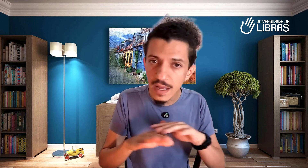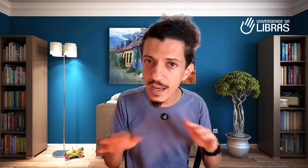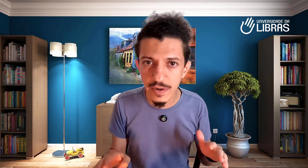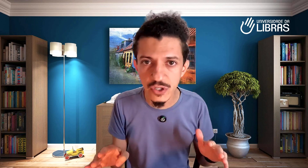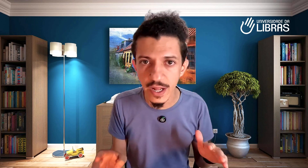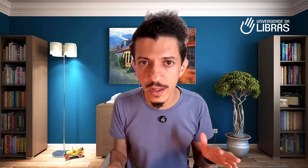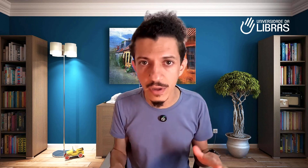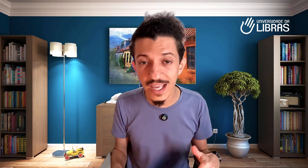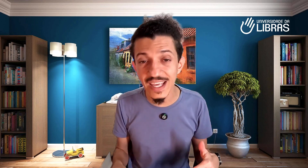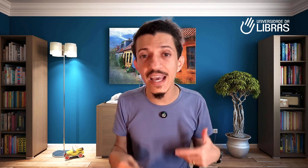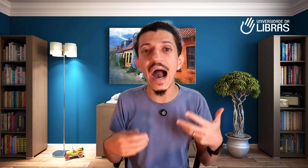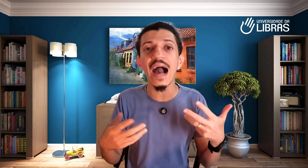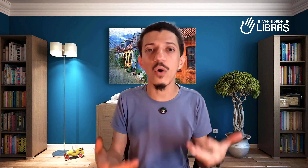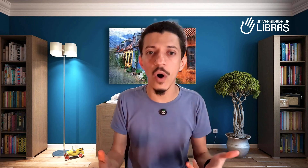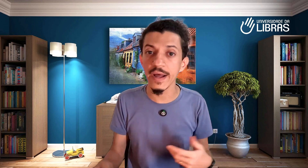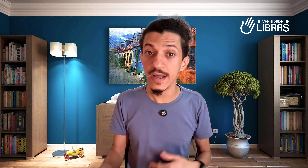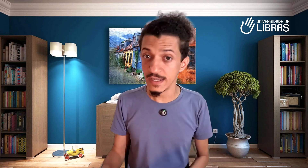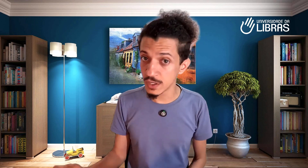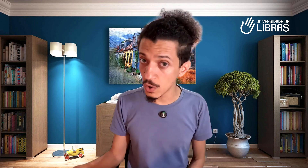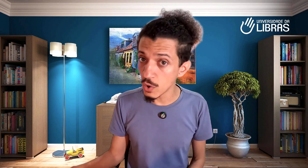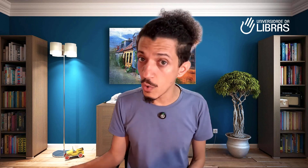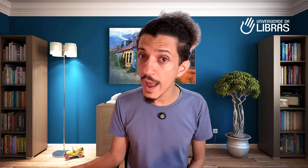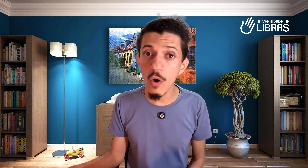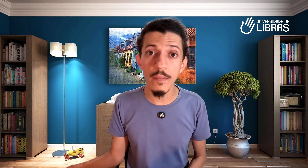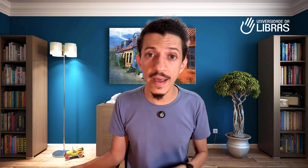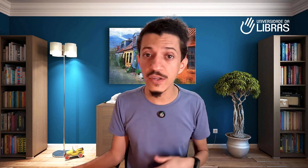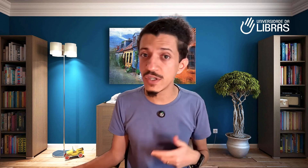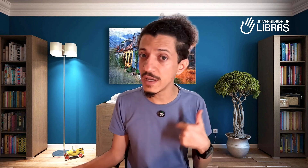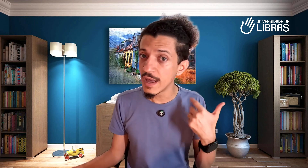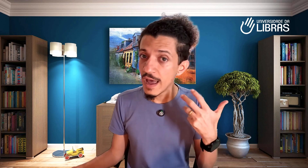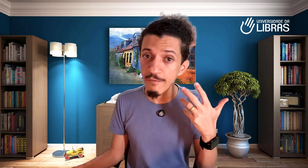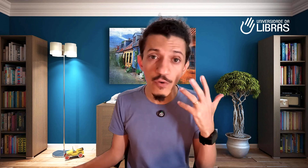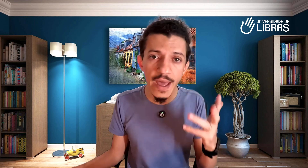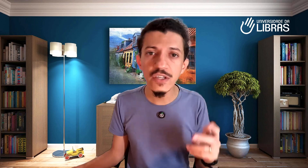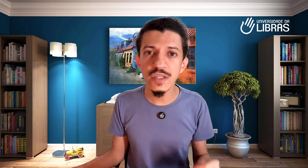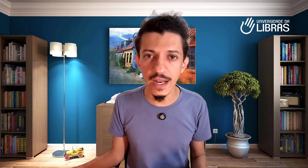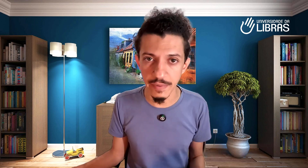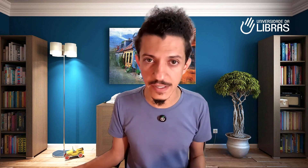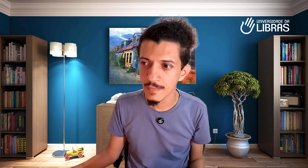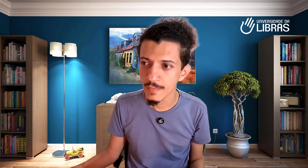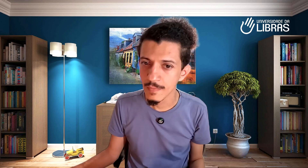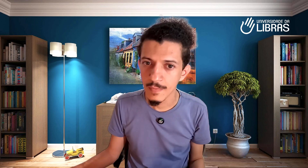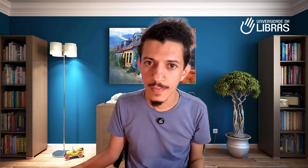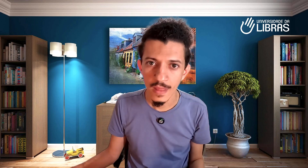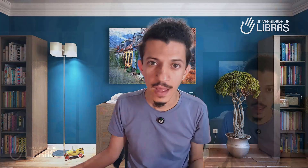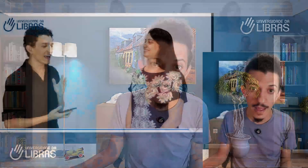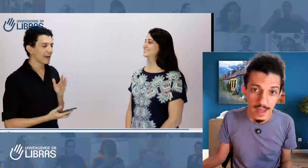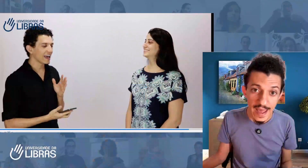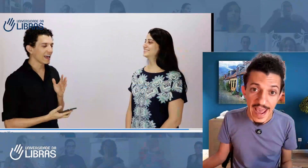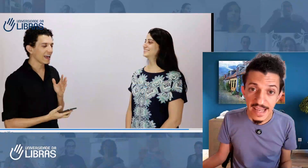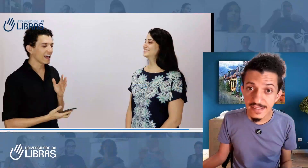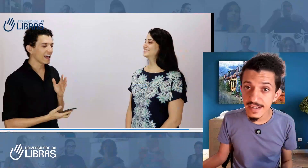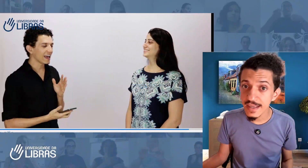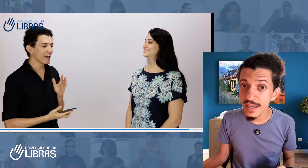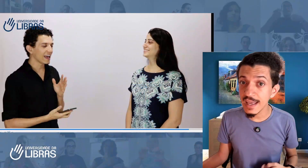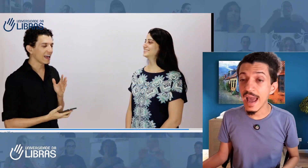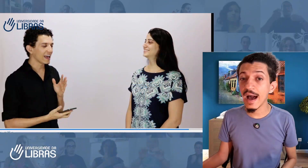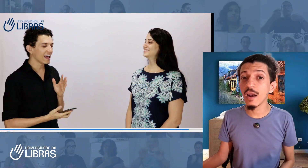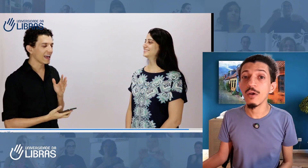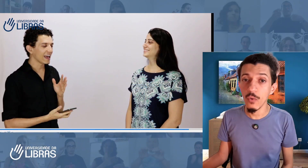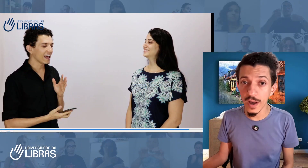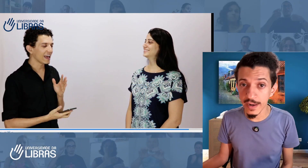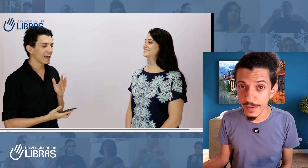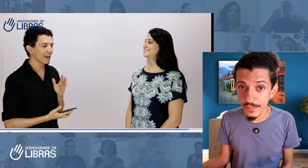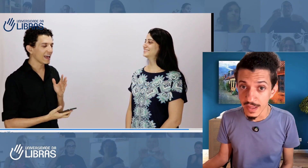sabia Libras direito e que agora se tornou realmente fluente na Libras. Esta daqui é